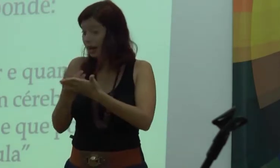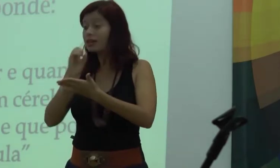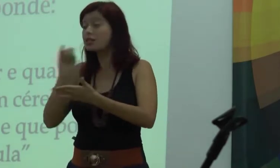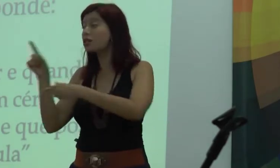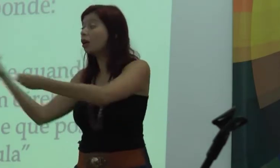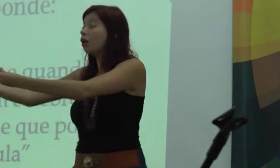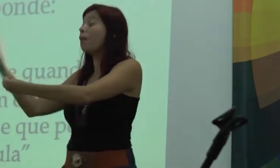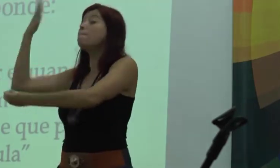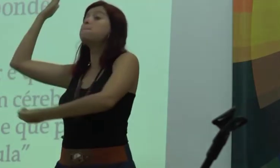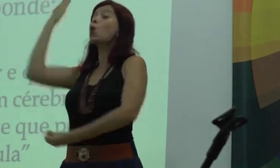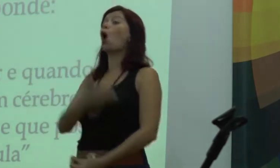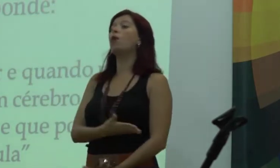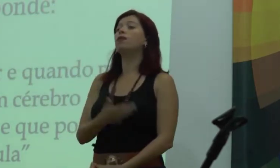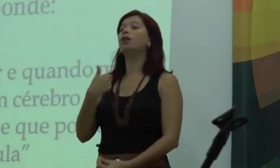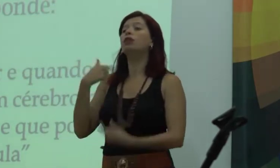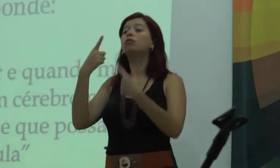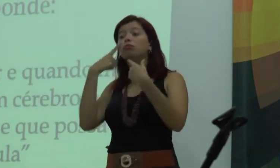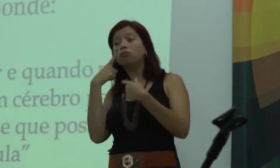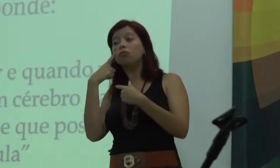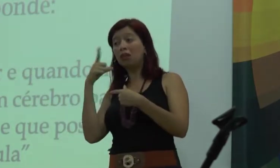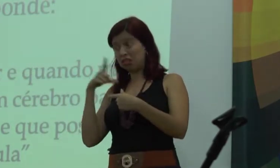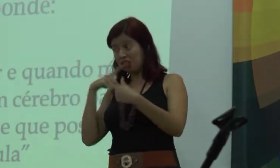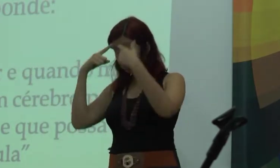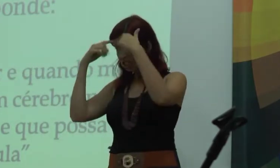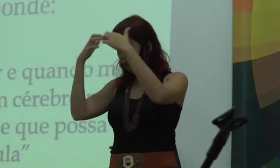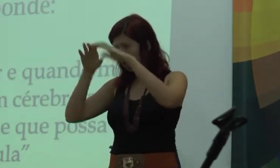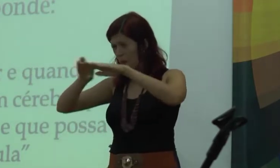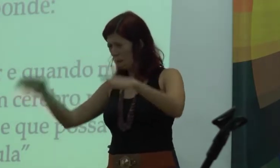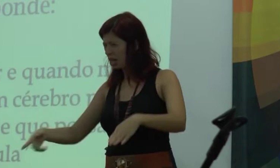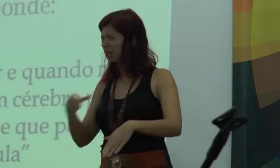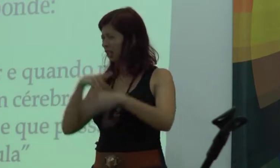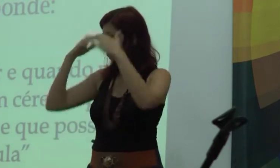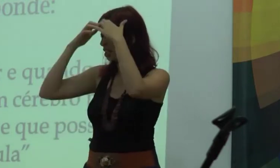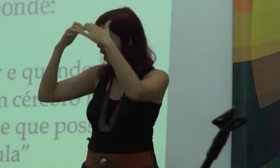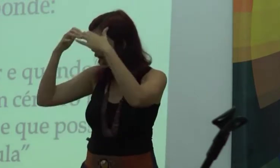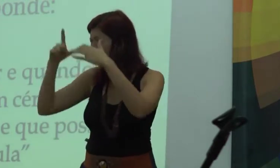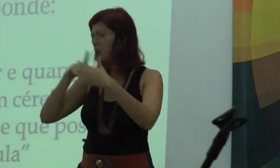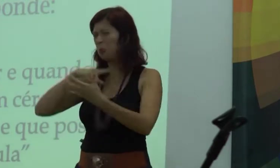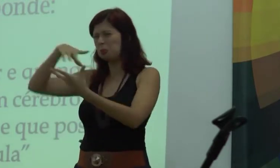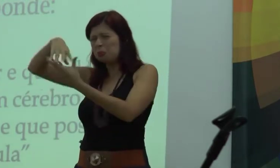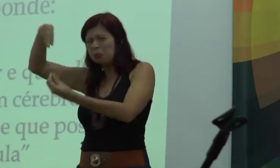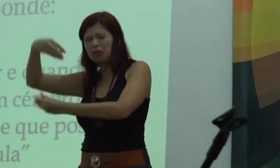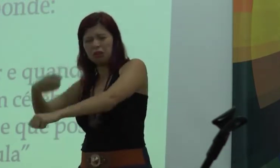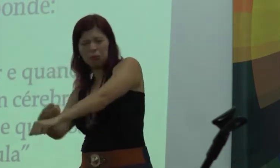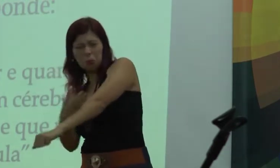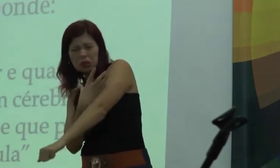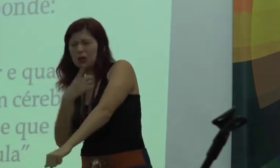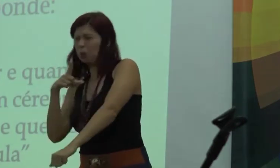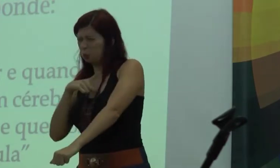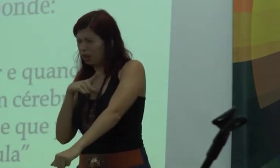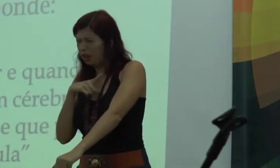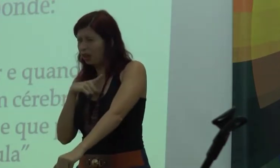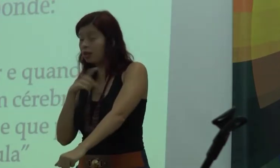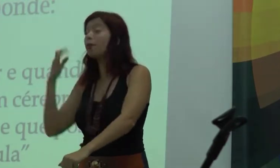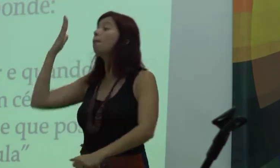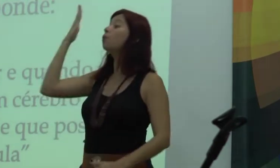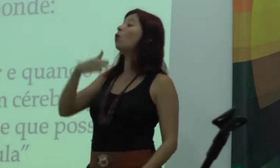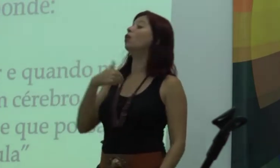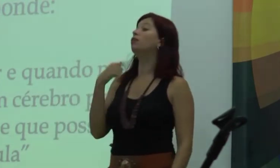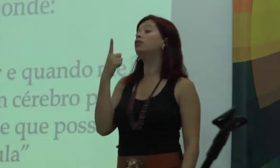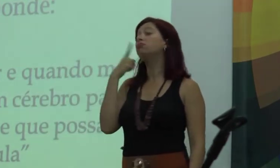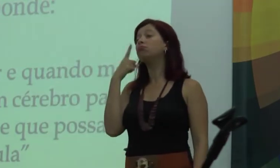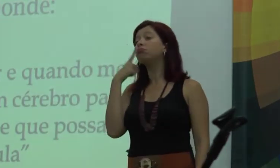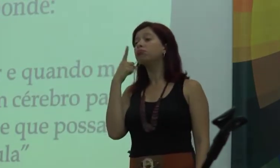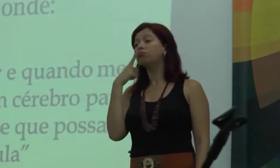acreditar se me provar. Eu quero ver se mesa realmente tem cérebro, tem